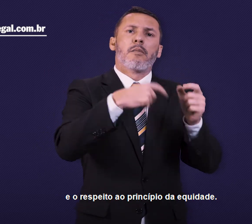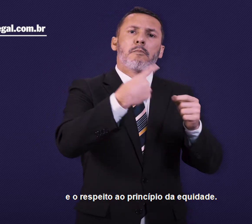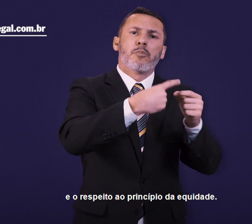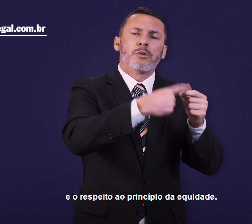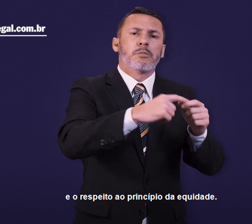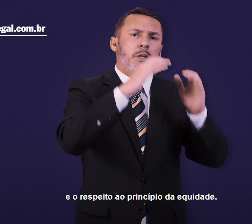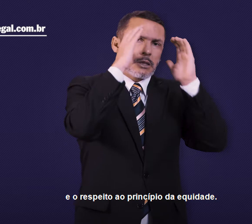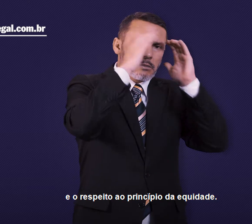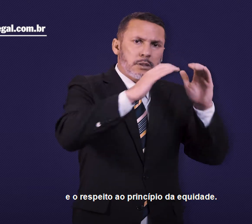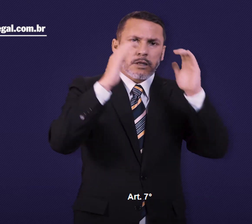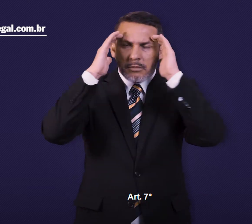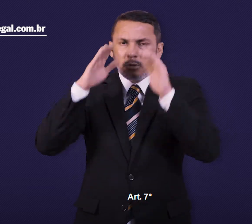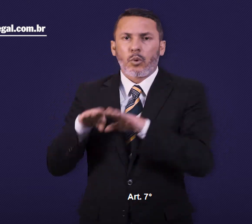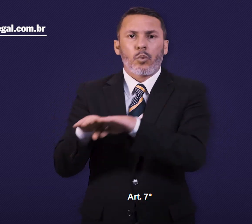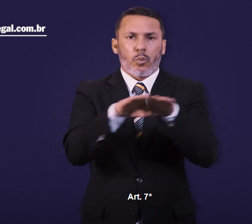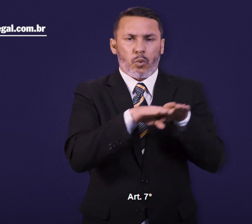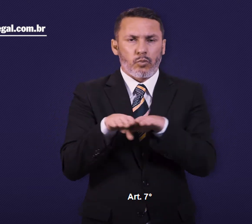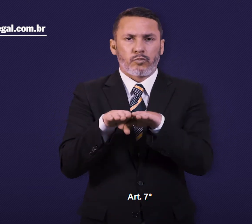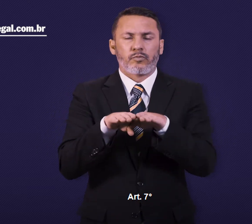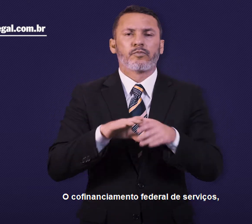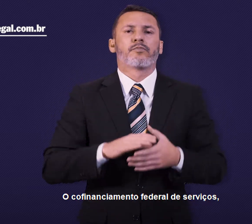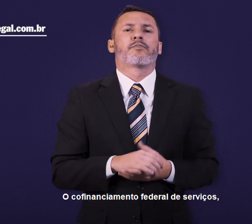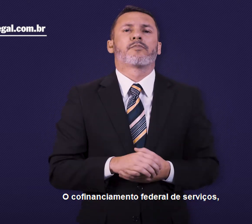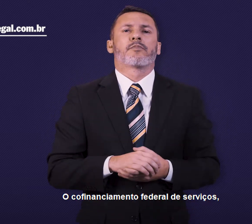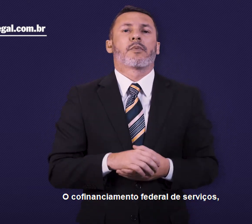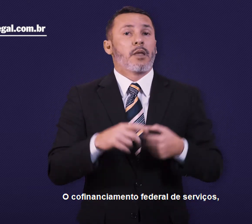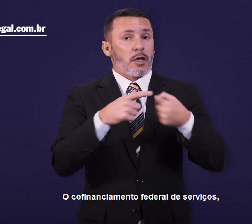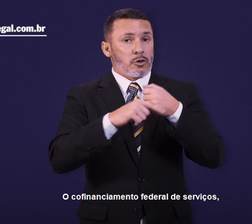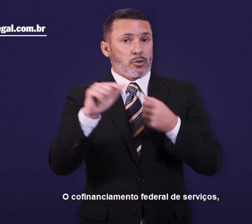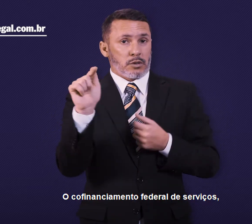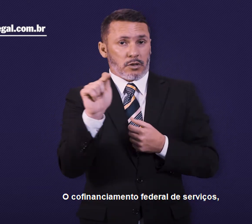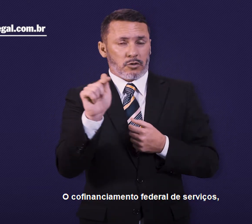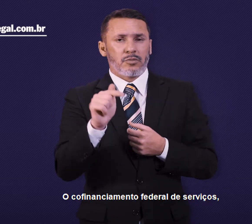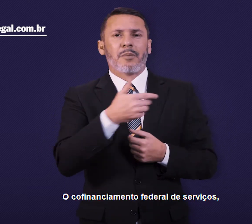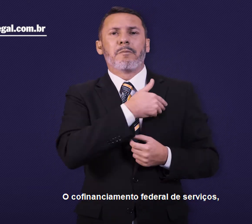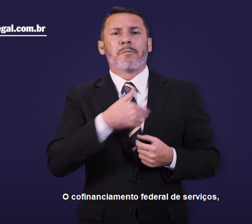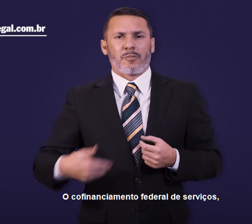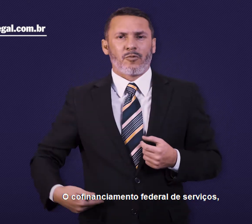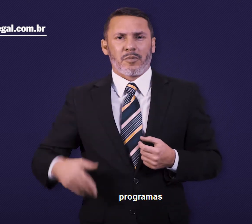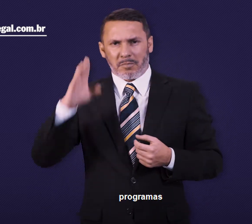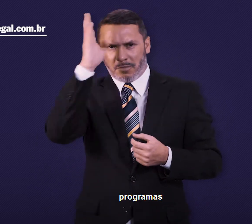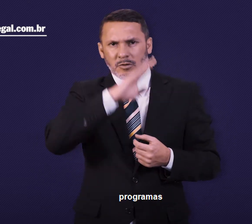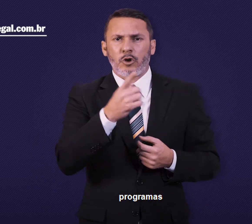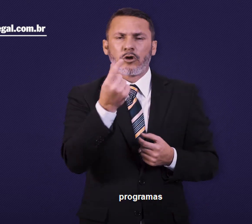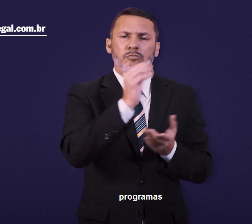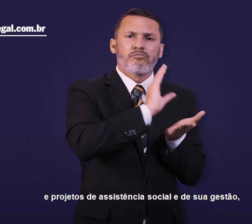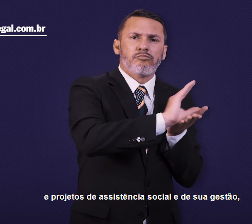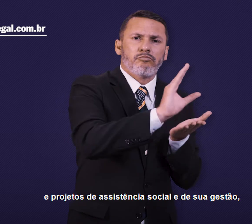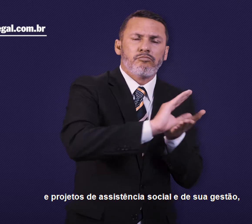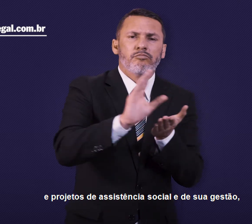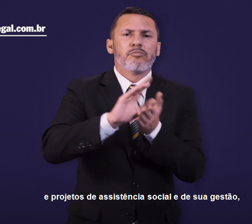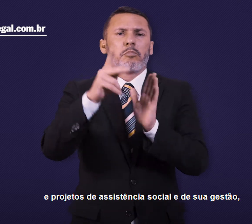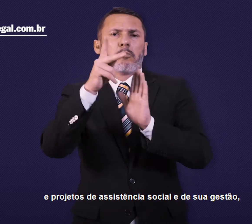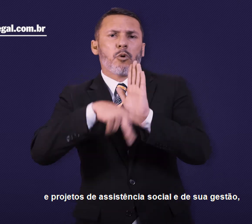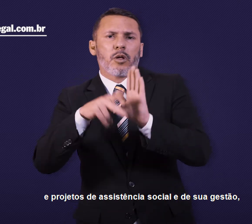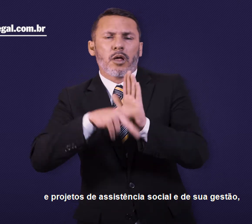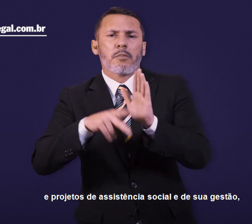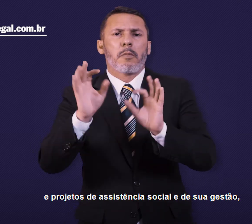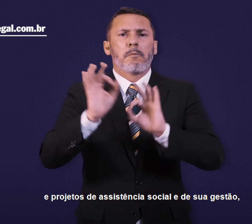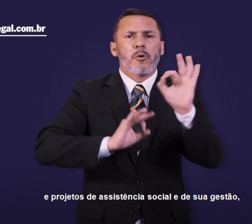da equidade. Artigo 7º. O cofinanciamento federal de serviços, programas e projetos de assistência social